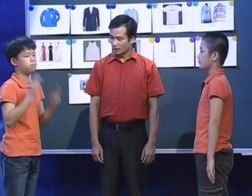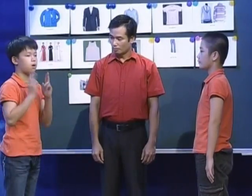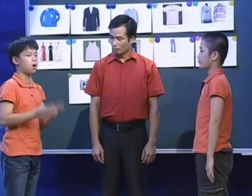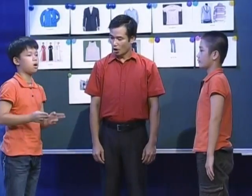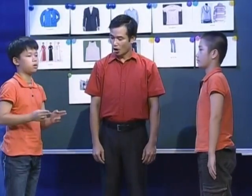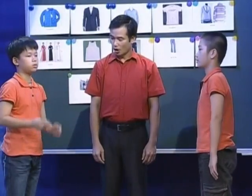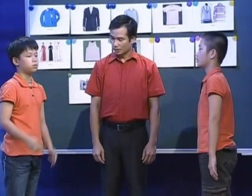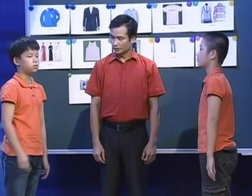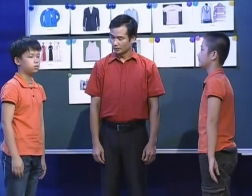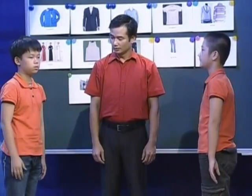À, đây là quần bò.